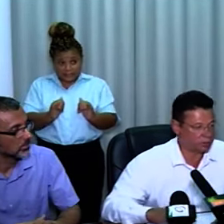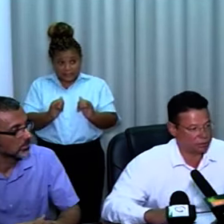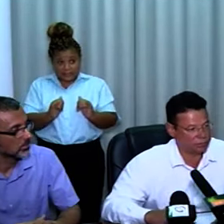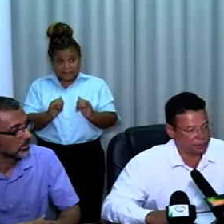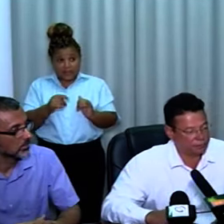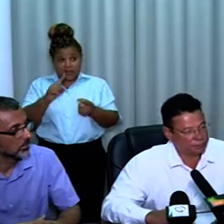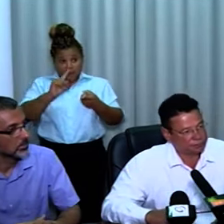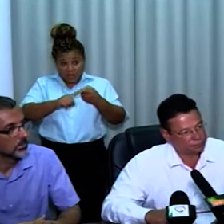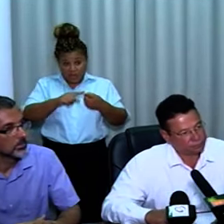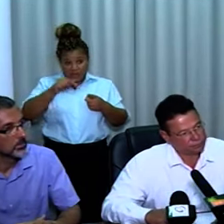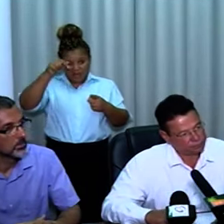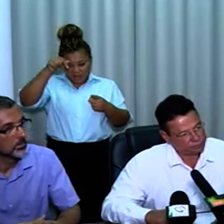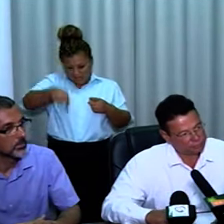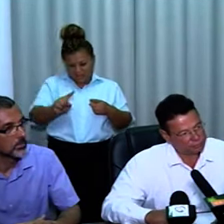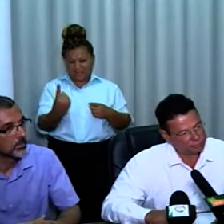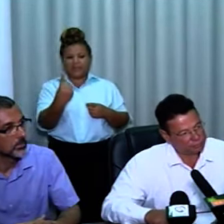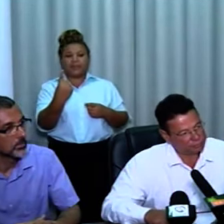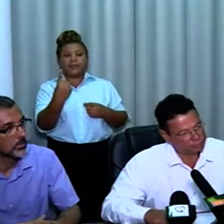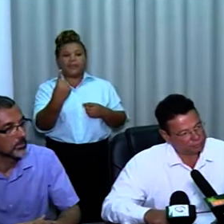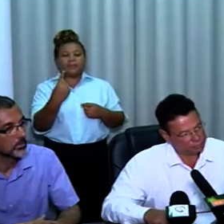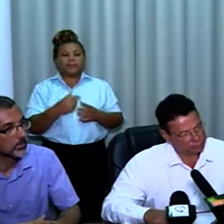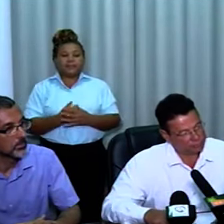ainsi de suite.